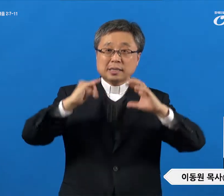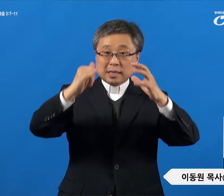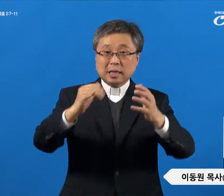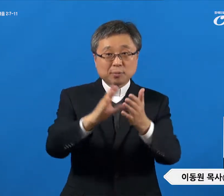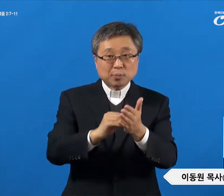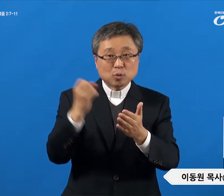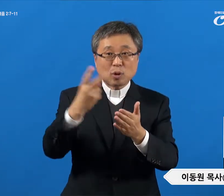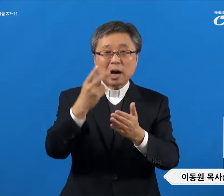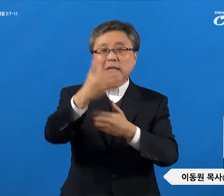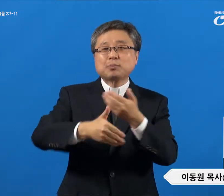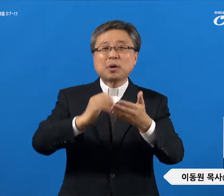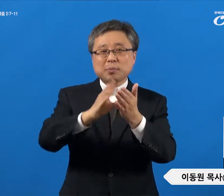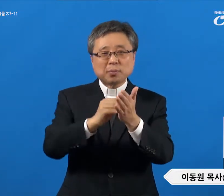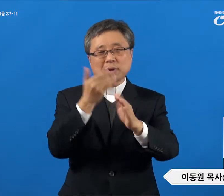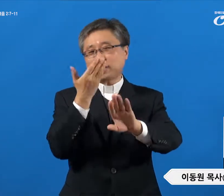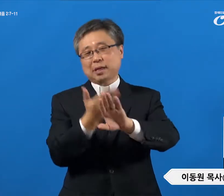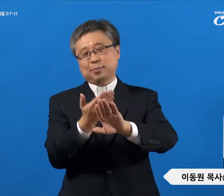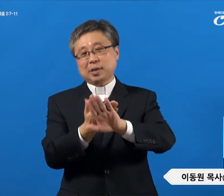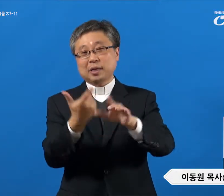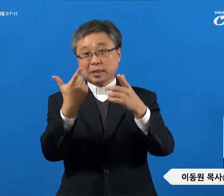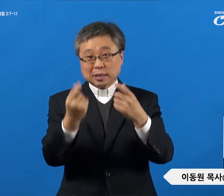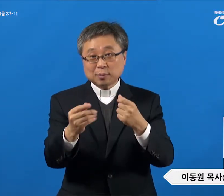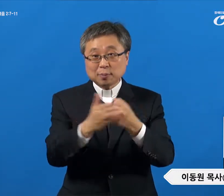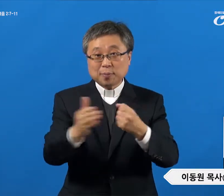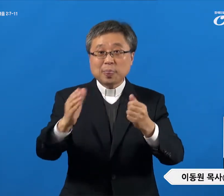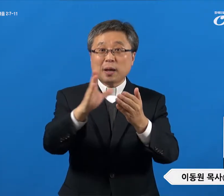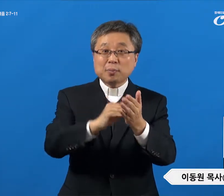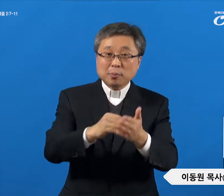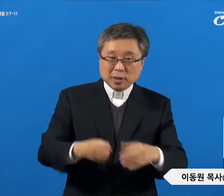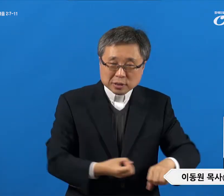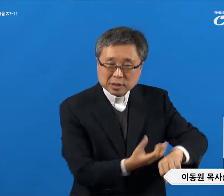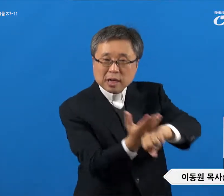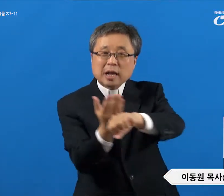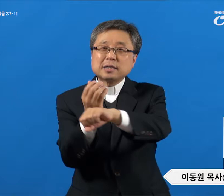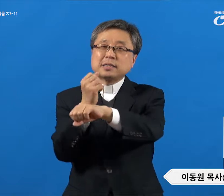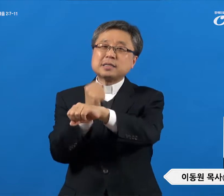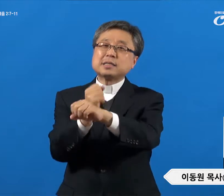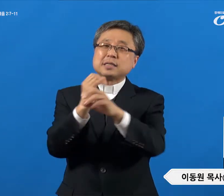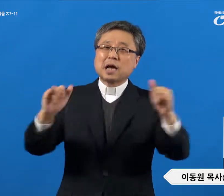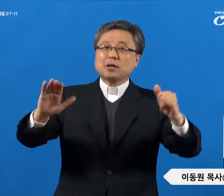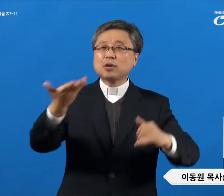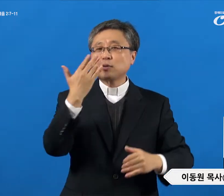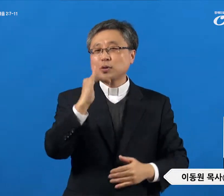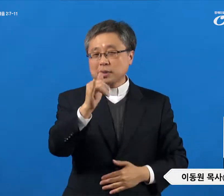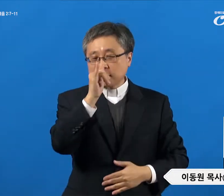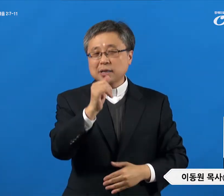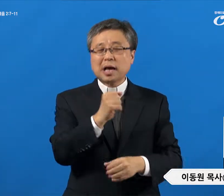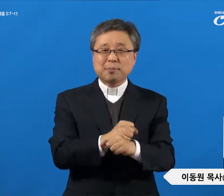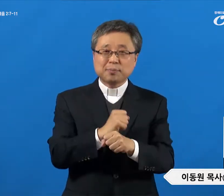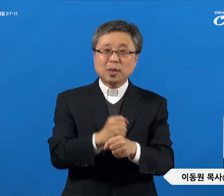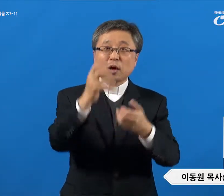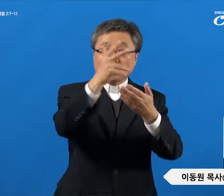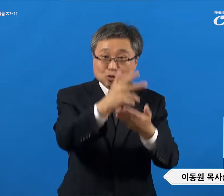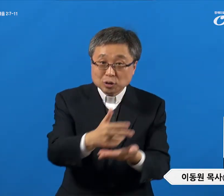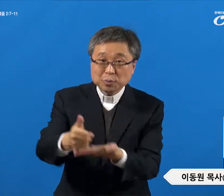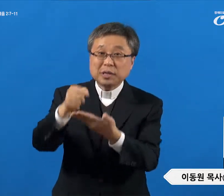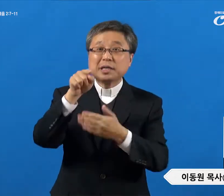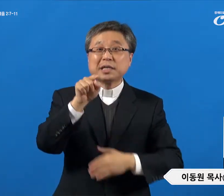그래서 비밀을 전하는 자가 될 수가 있어야 한다는 것입니다. 자, 주님은 이 비밀을